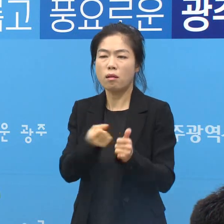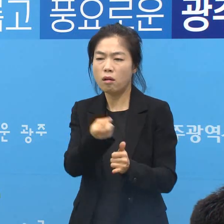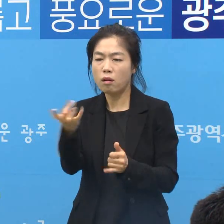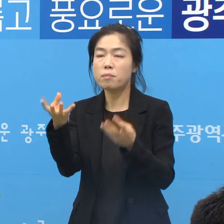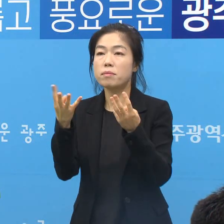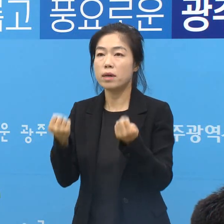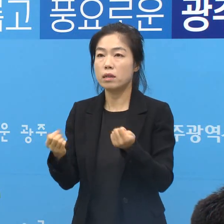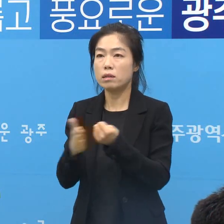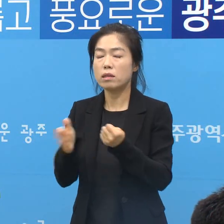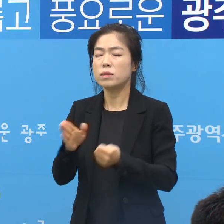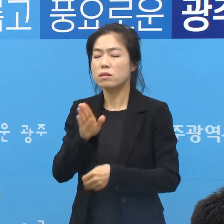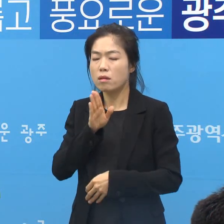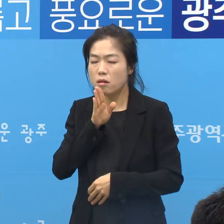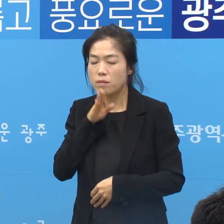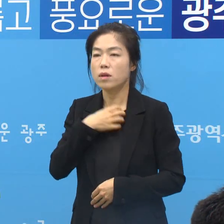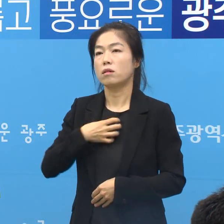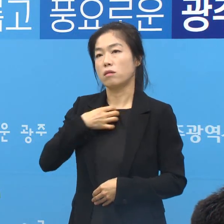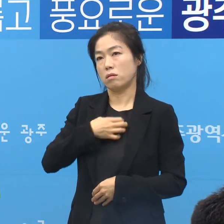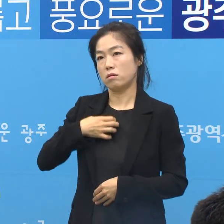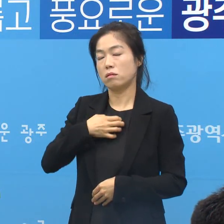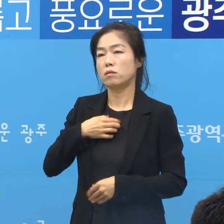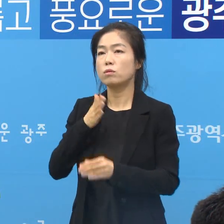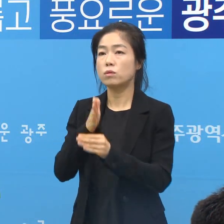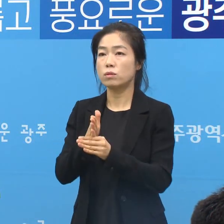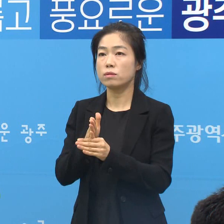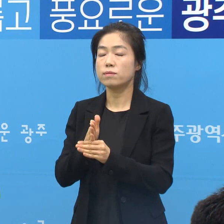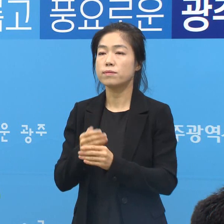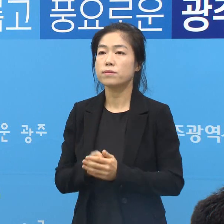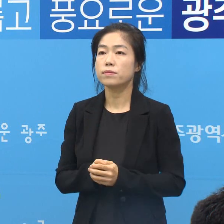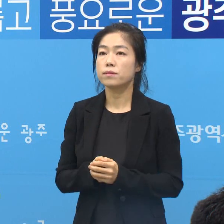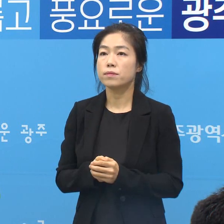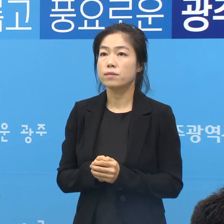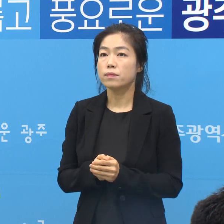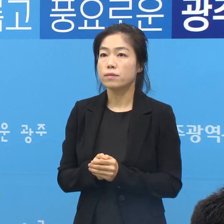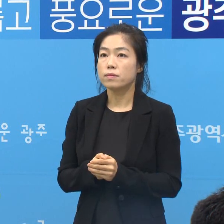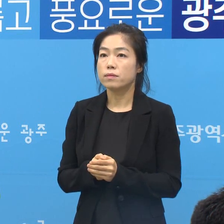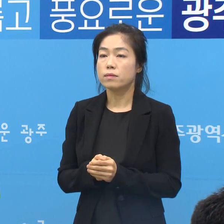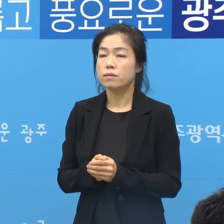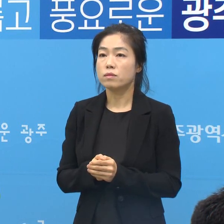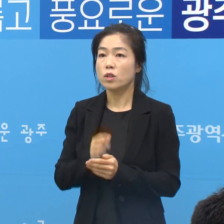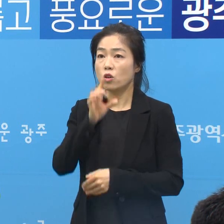많아 매우 걱정스러운 상황입니다.